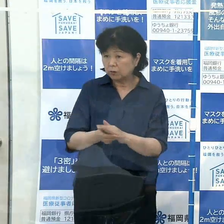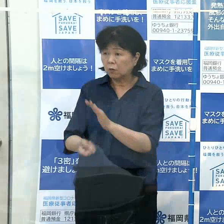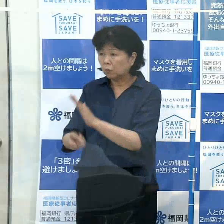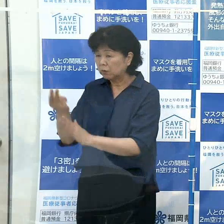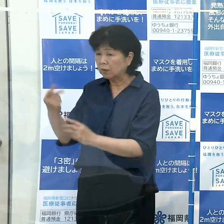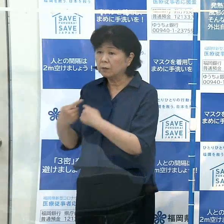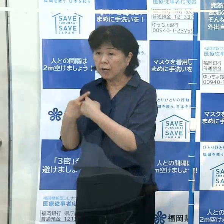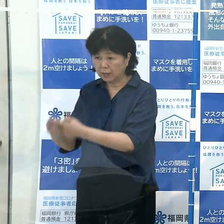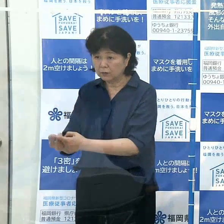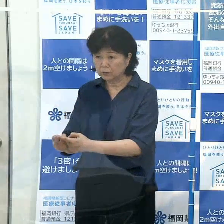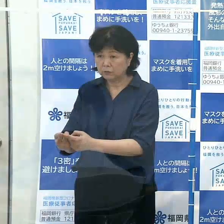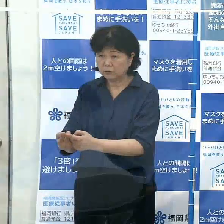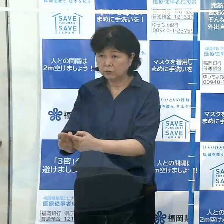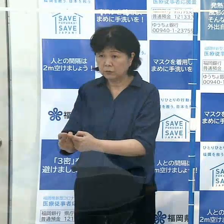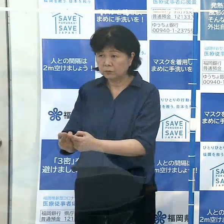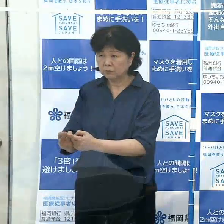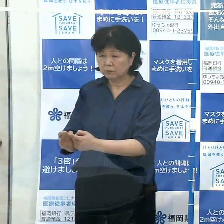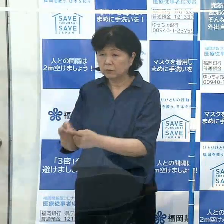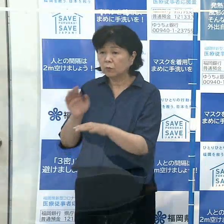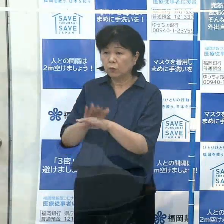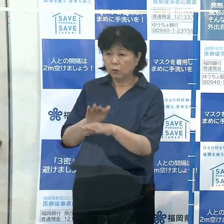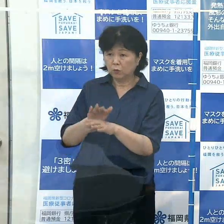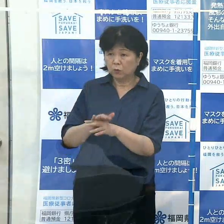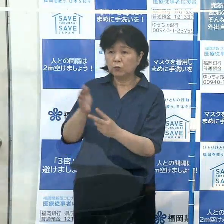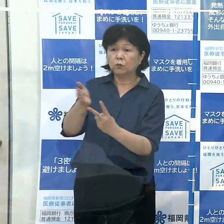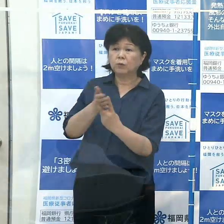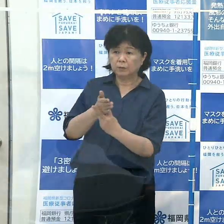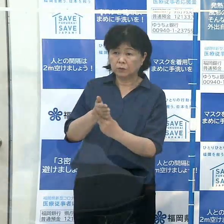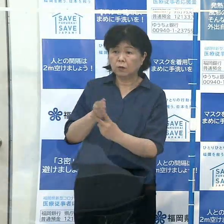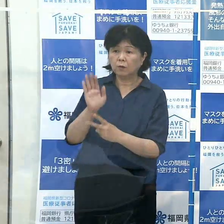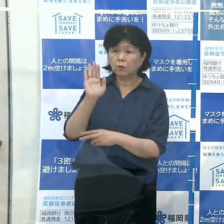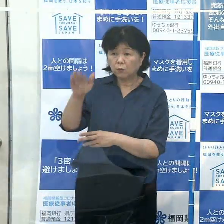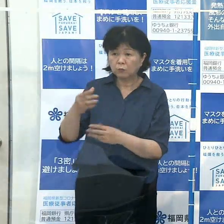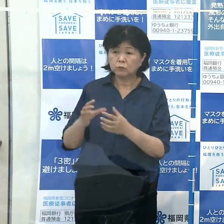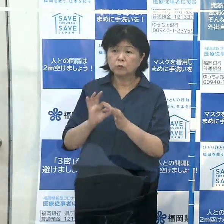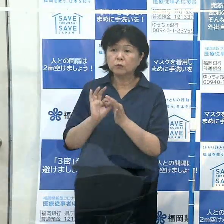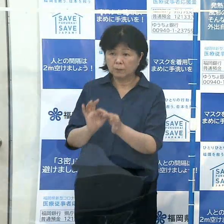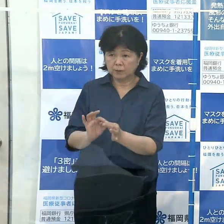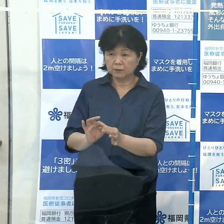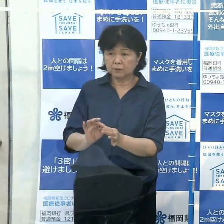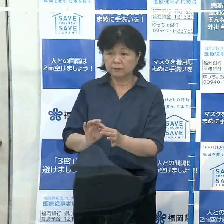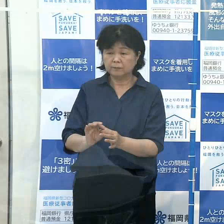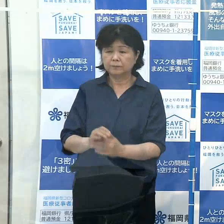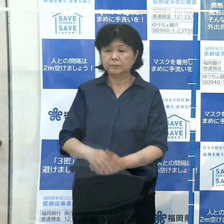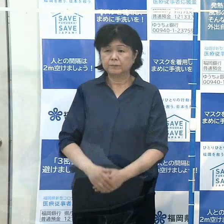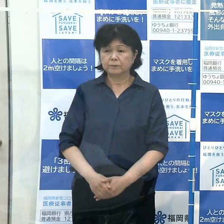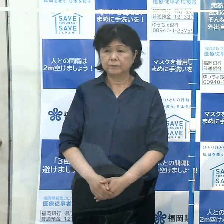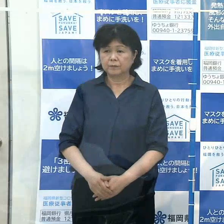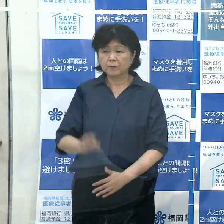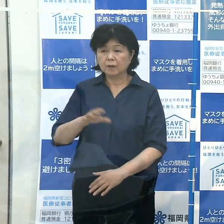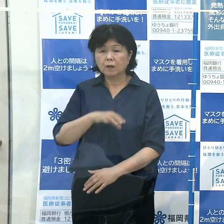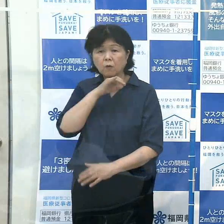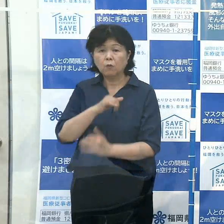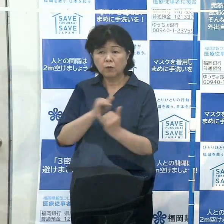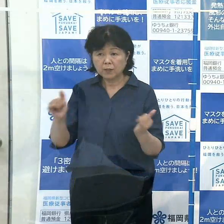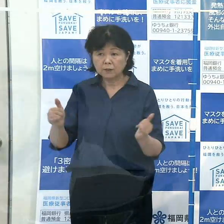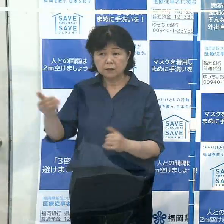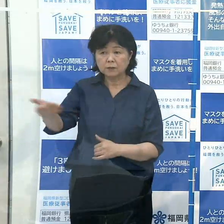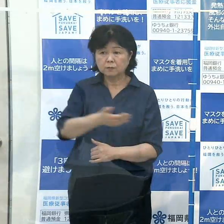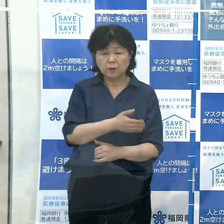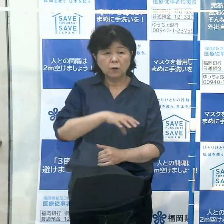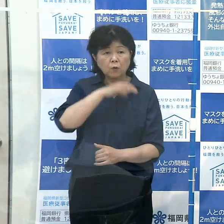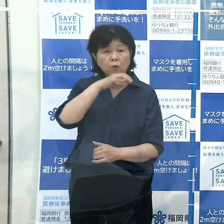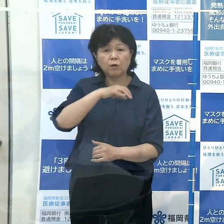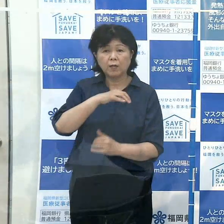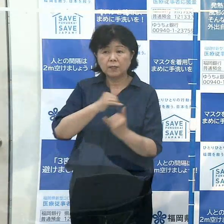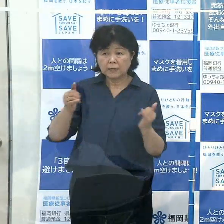部昨日までも入っておられるわけです。それは続けていきます。 ちょっと細かいんですけど、高齢者以下